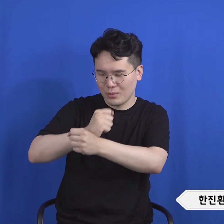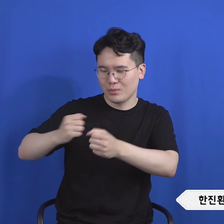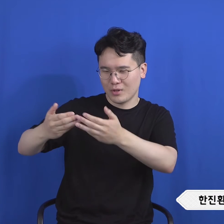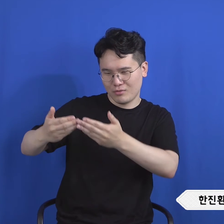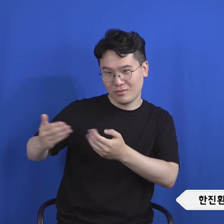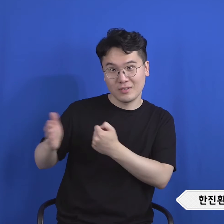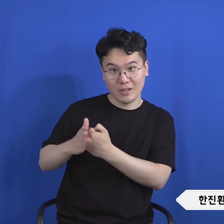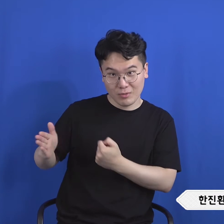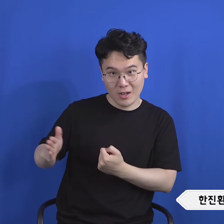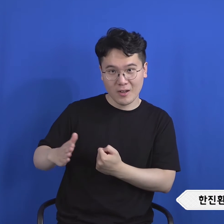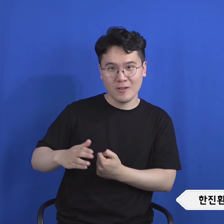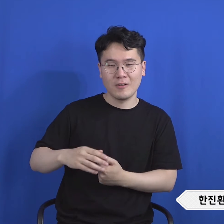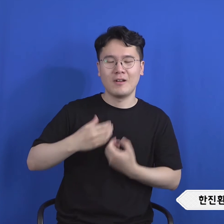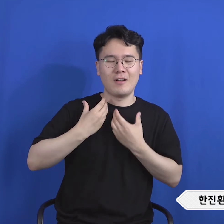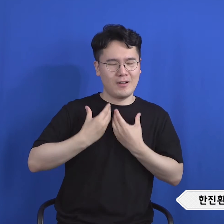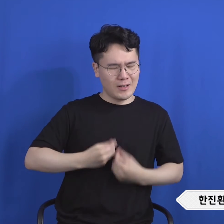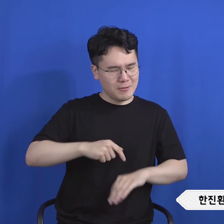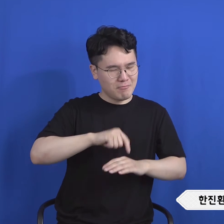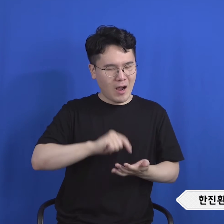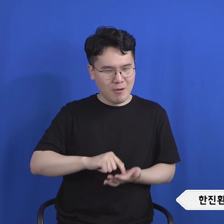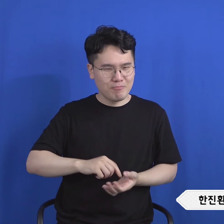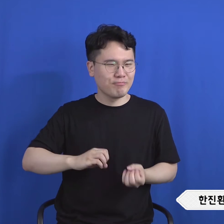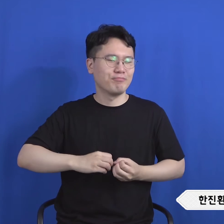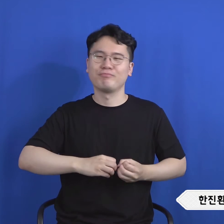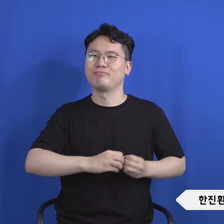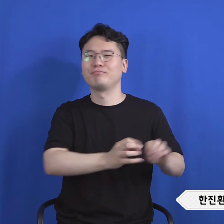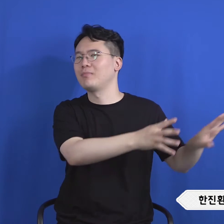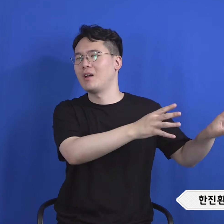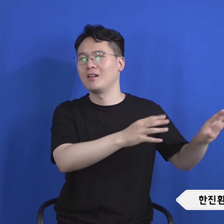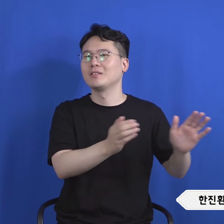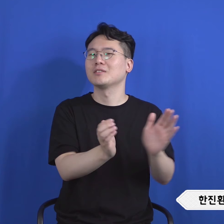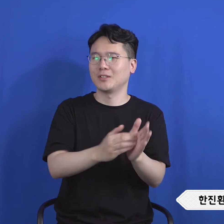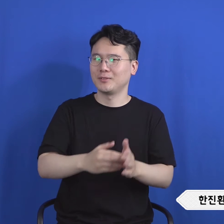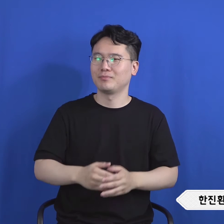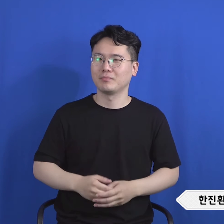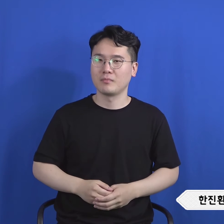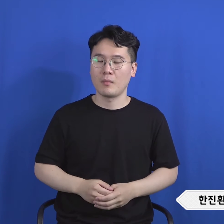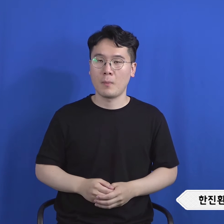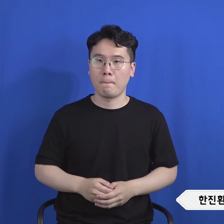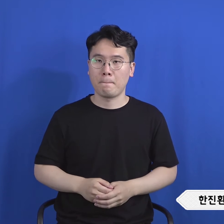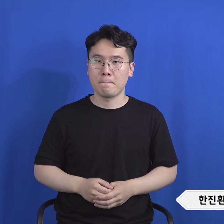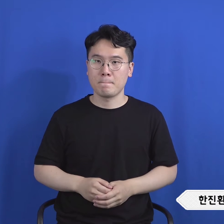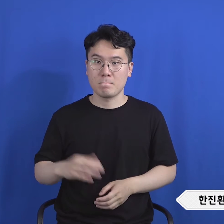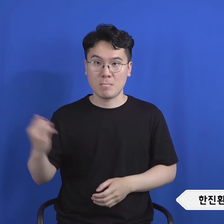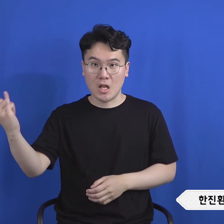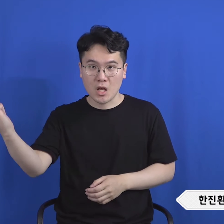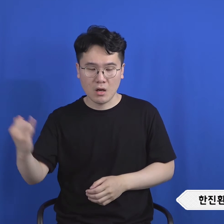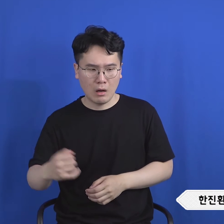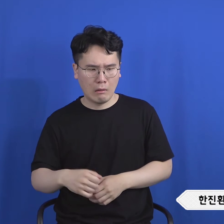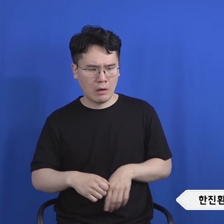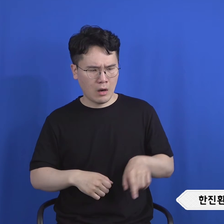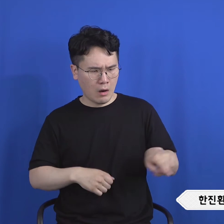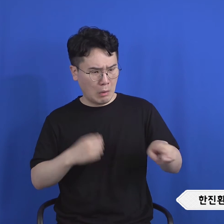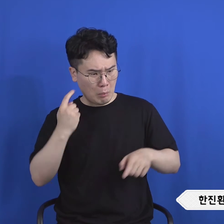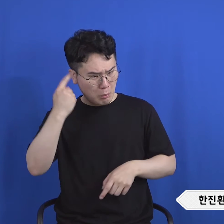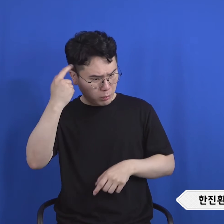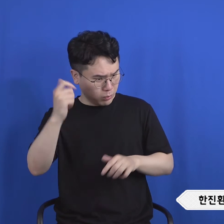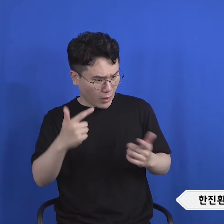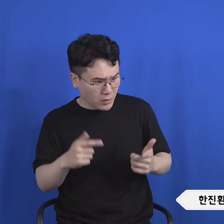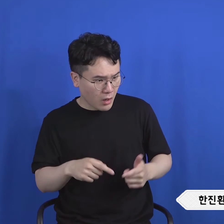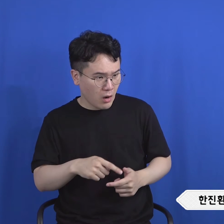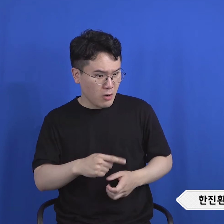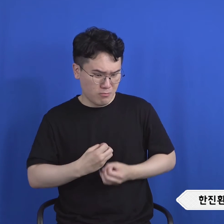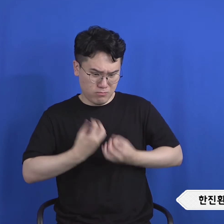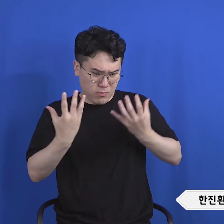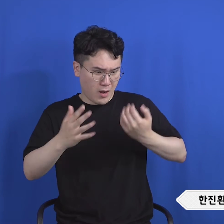날려보냈습니다. 아내가 그냥 남편을 분을 이기지 못해서 주먹질이나 하는 그런 저질스러운 남편으로